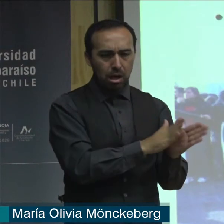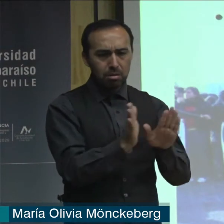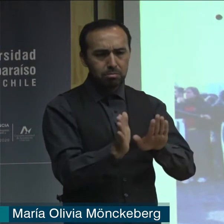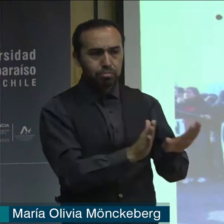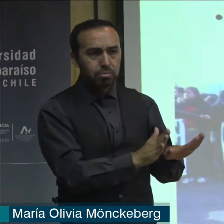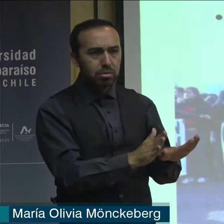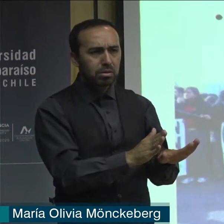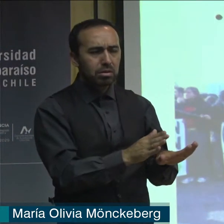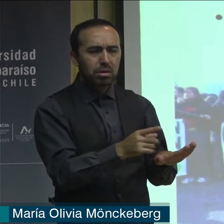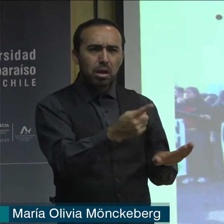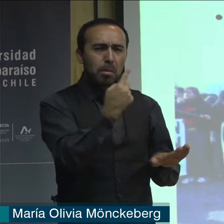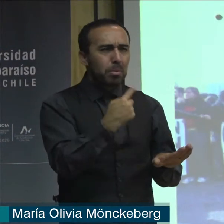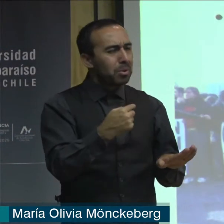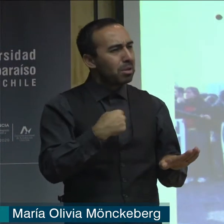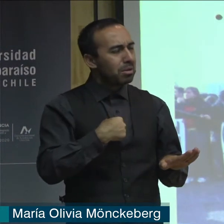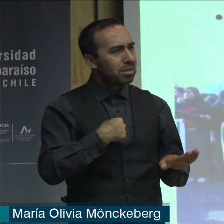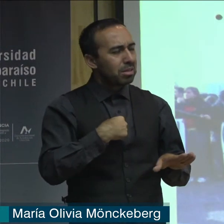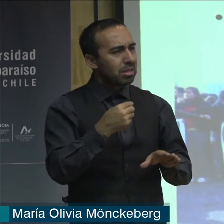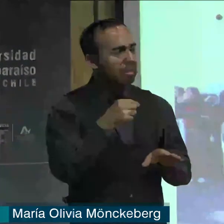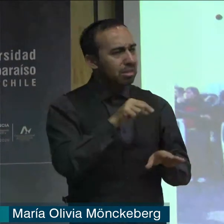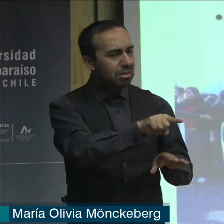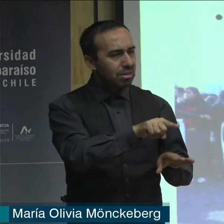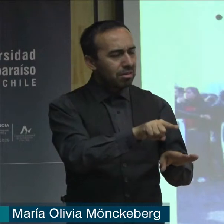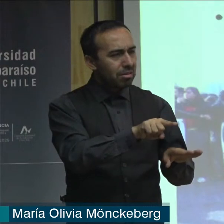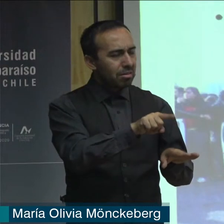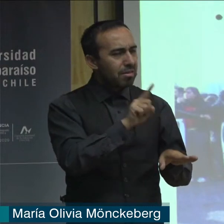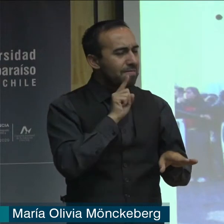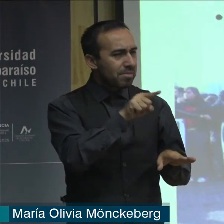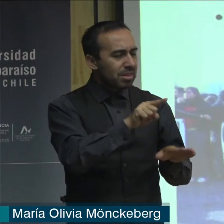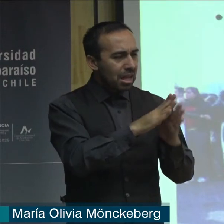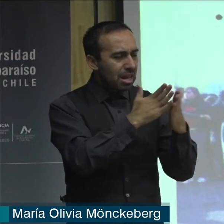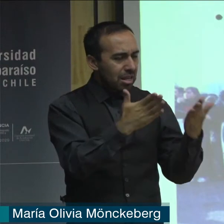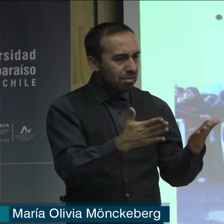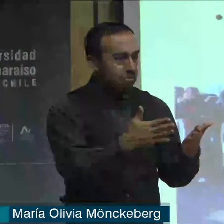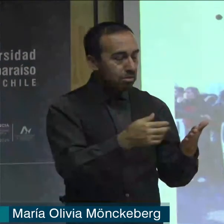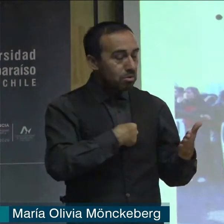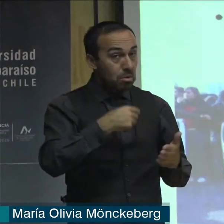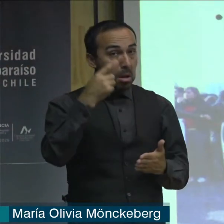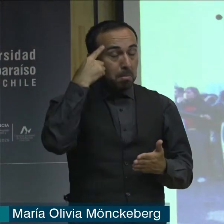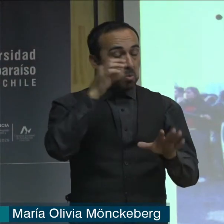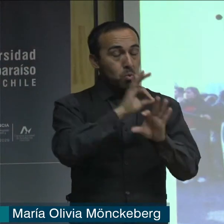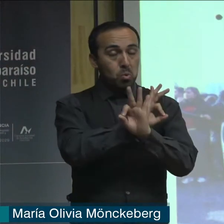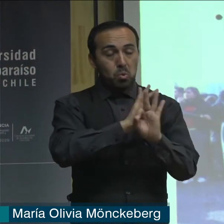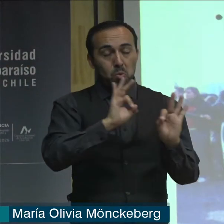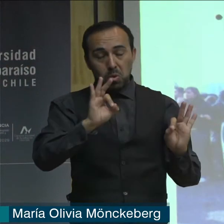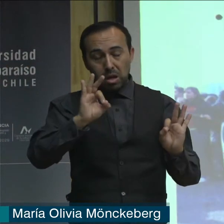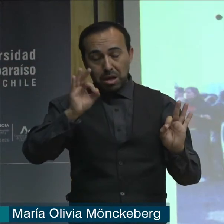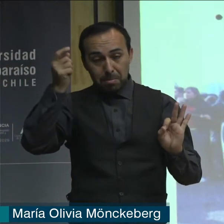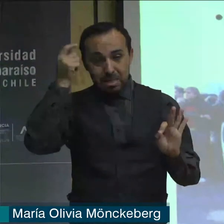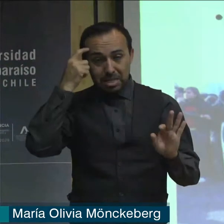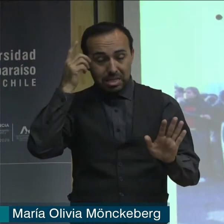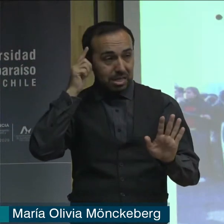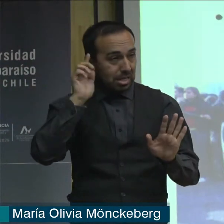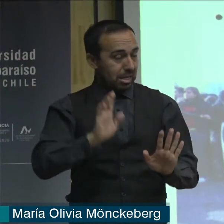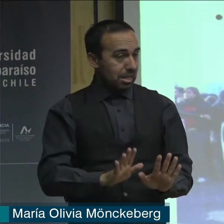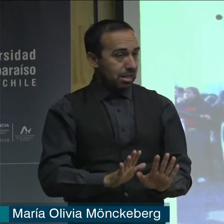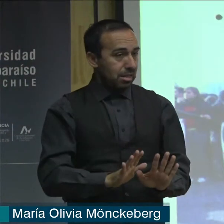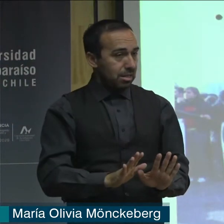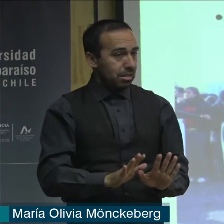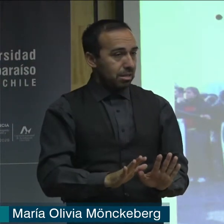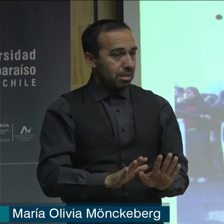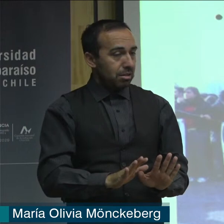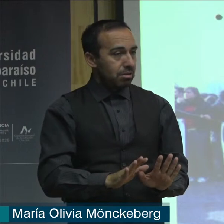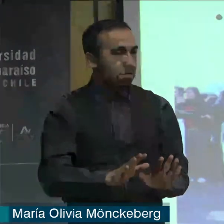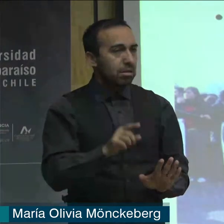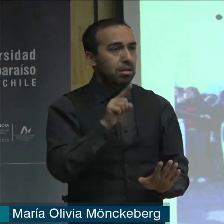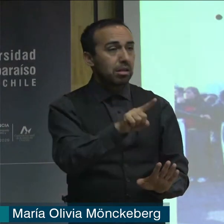en ese libro de 2005 que me imaginar que en algún momento íbamos a tener por lo menos en